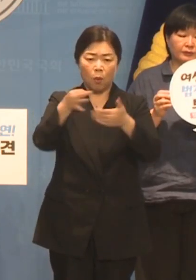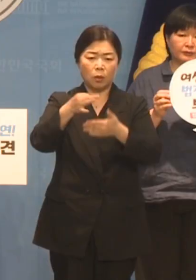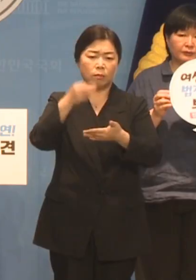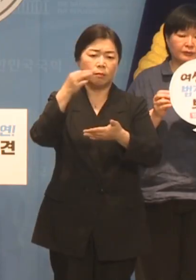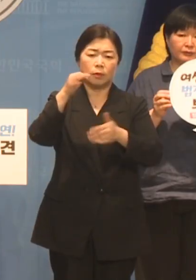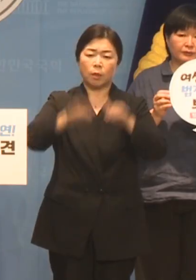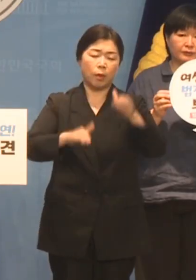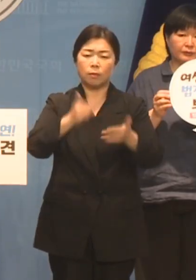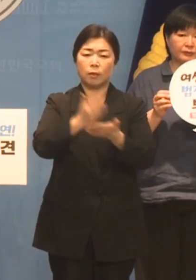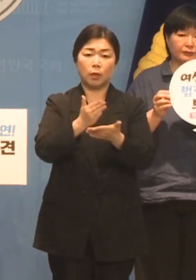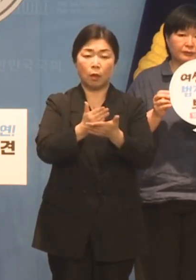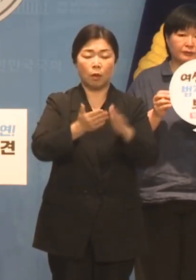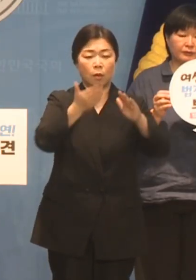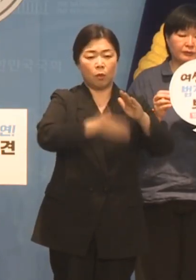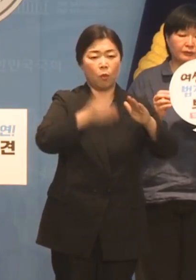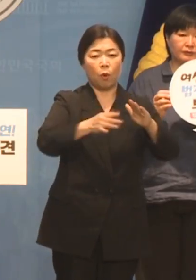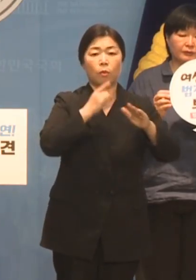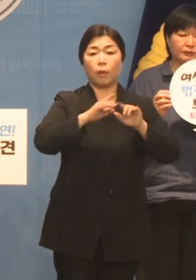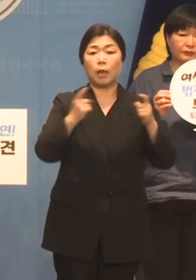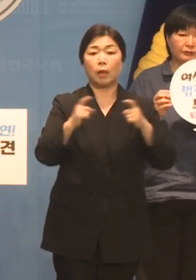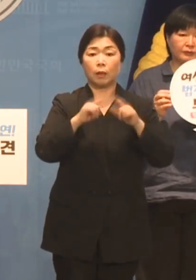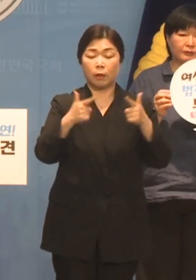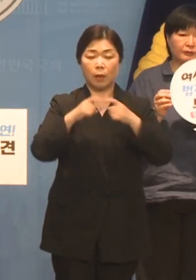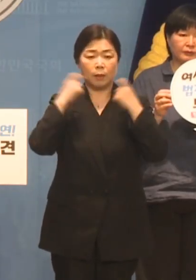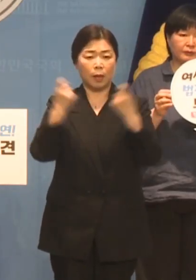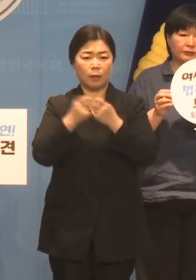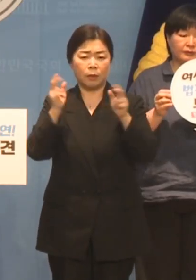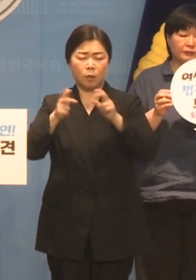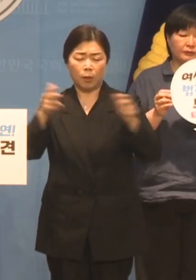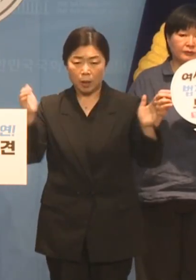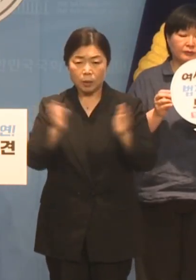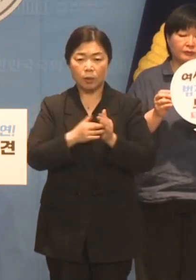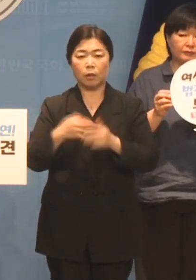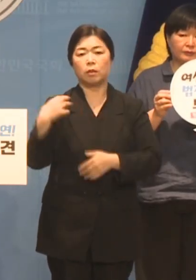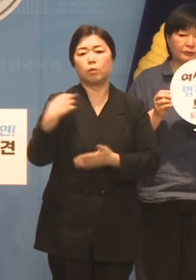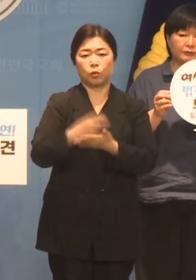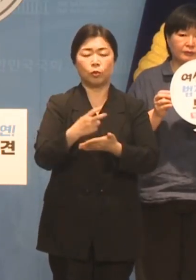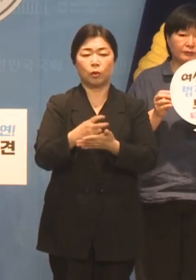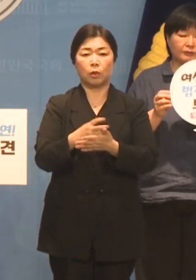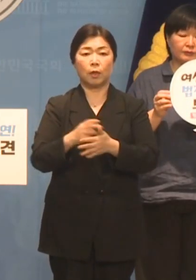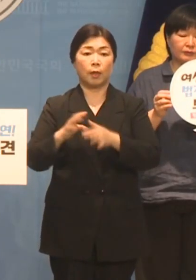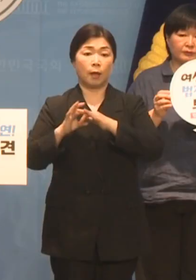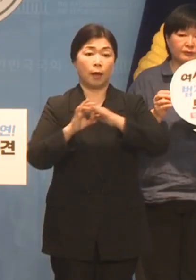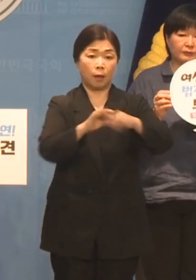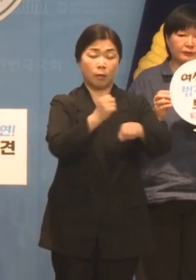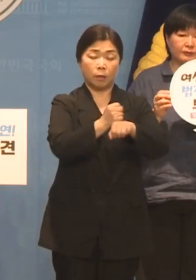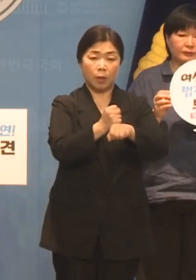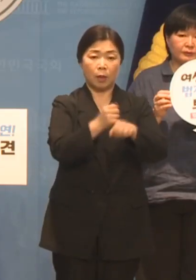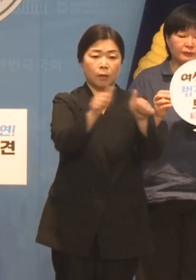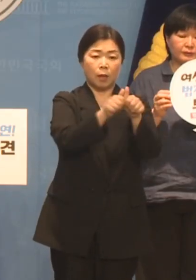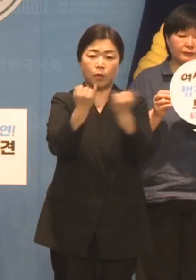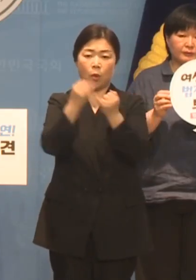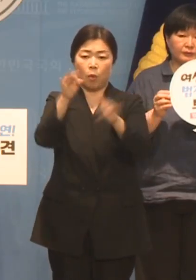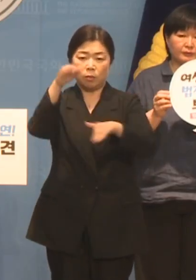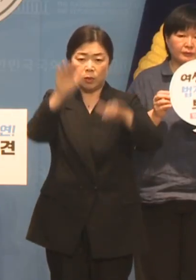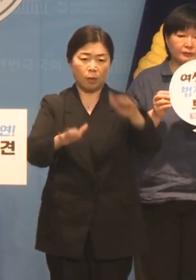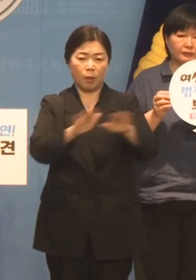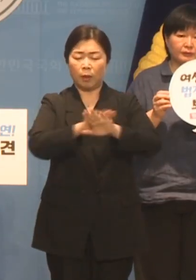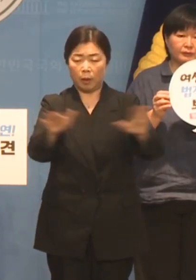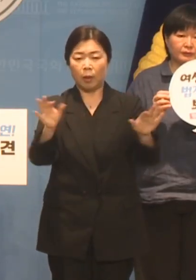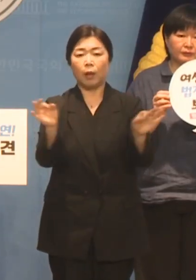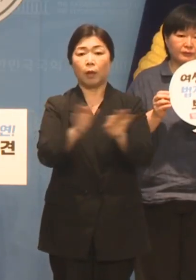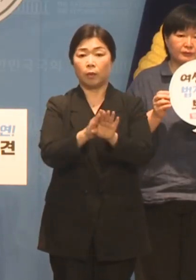공시제를 공공기관뿐만 아니라 민간 기업까지 의무화하여 지속되는 성별 임금 격차를